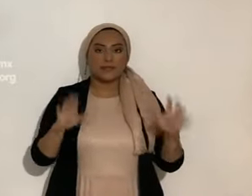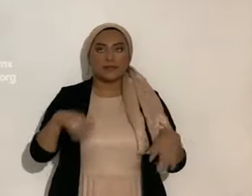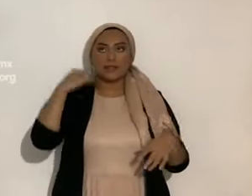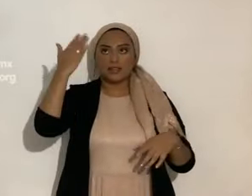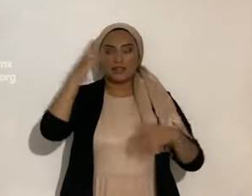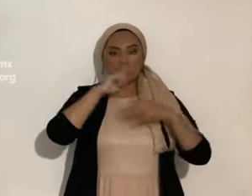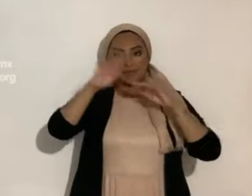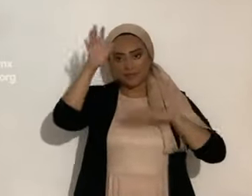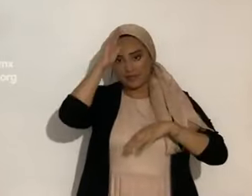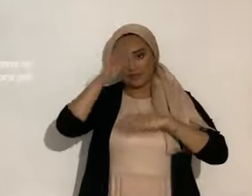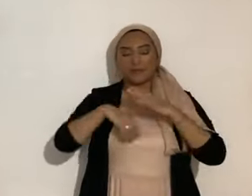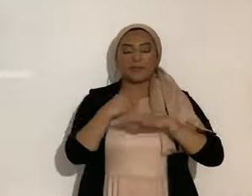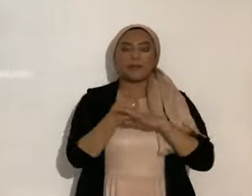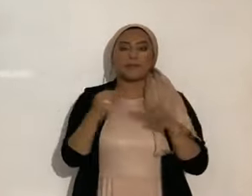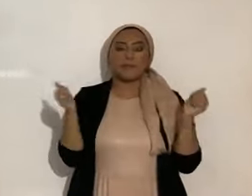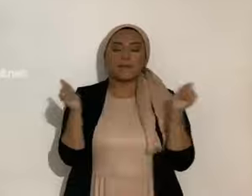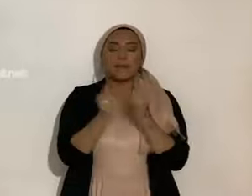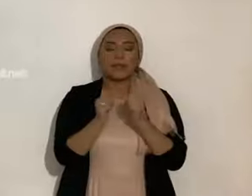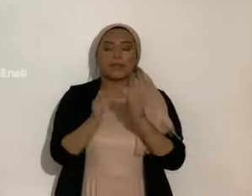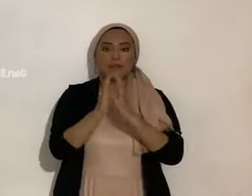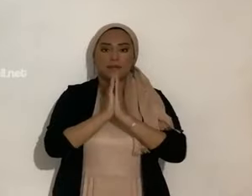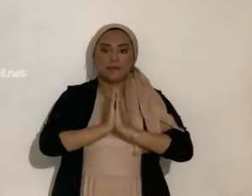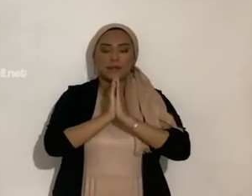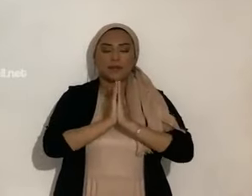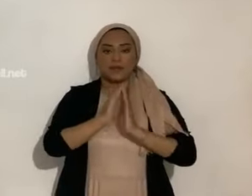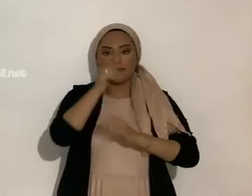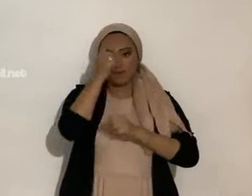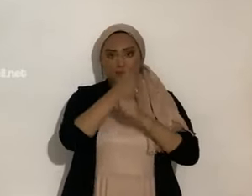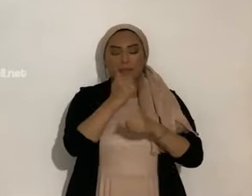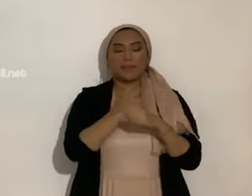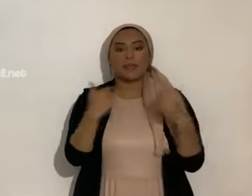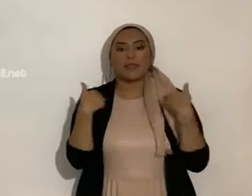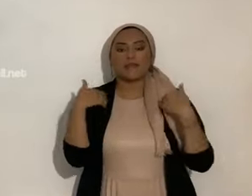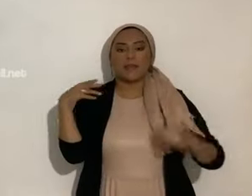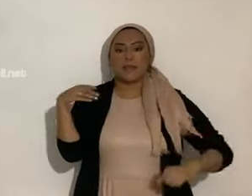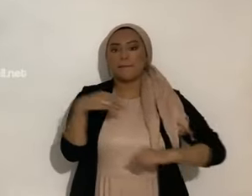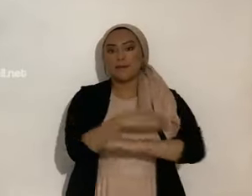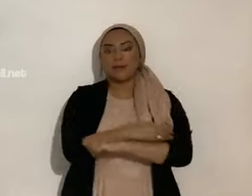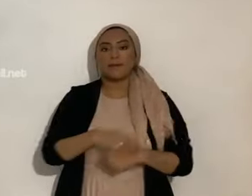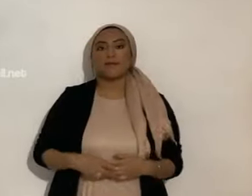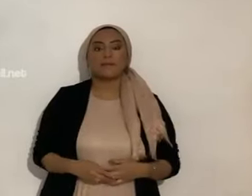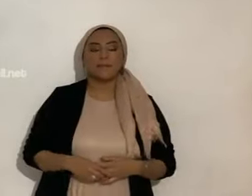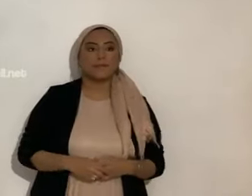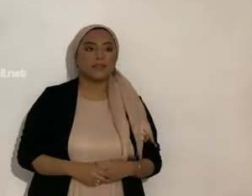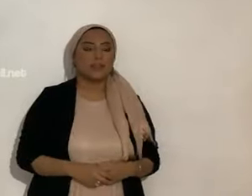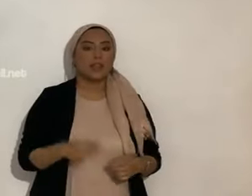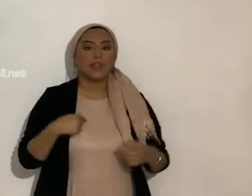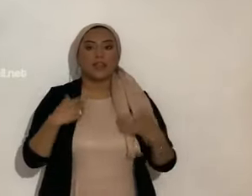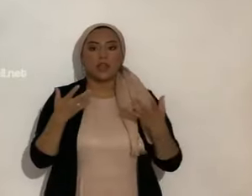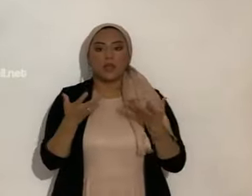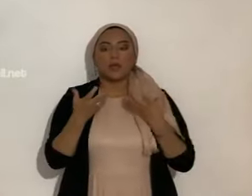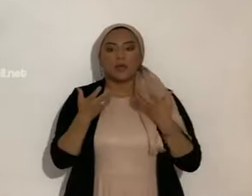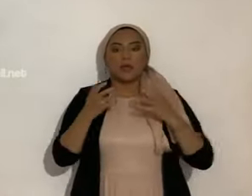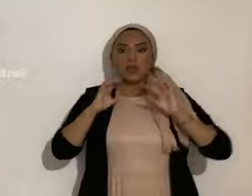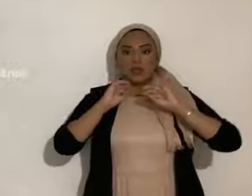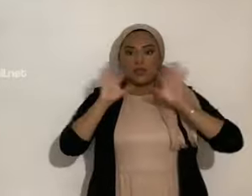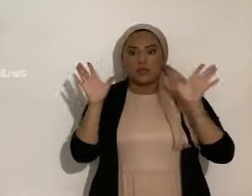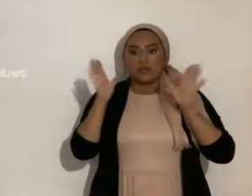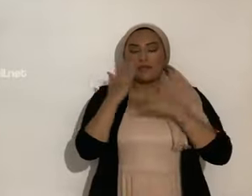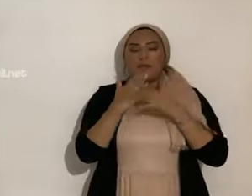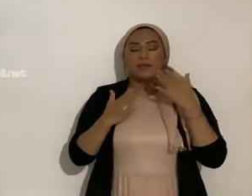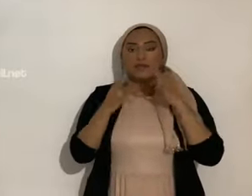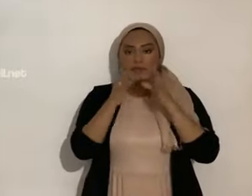el Abacados. En las oraciones, hermanos, hay poder. Amados Sahim, quiero hacerles algunas aclaraciones